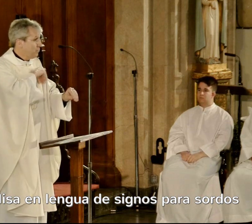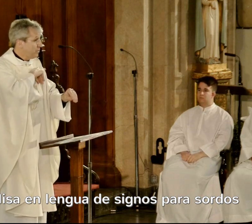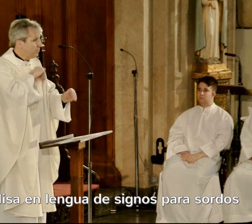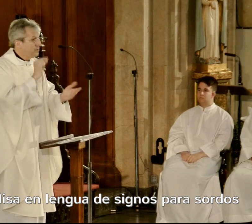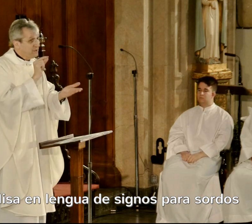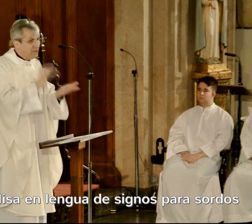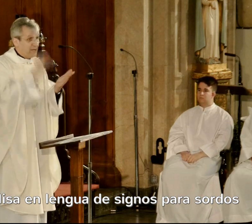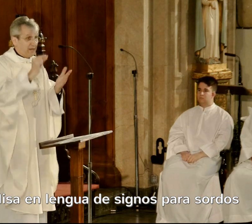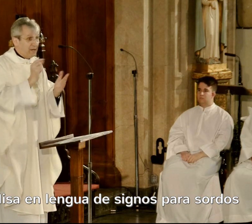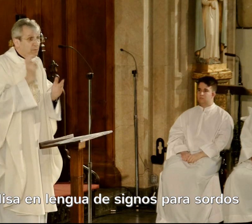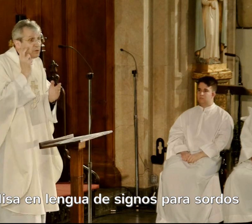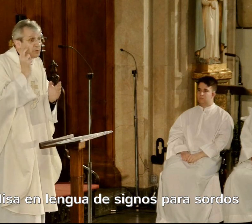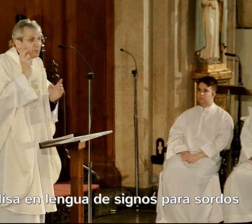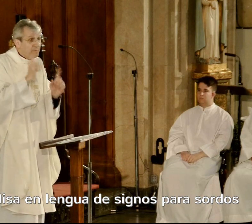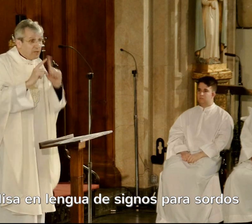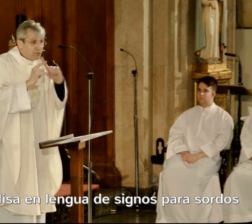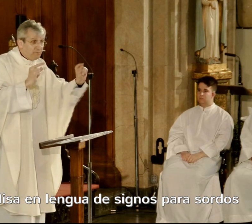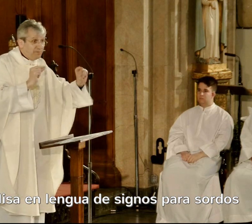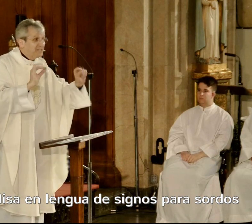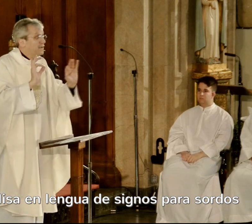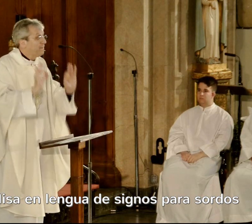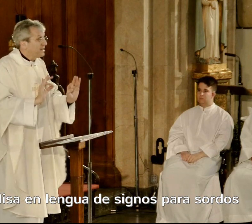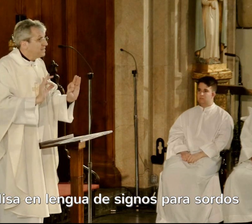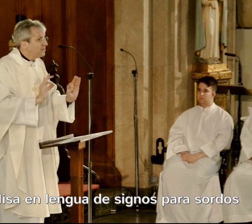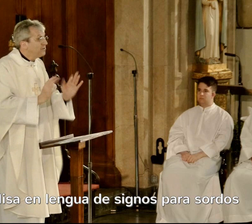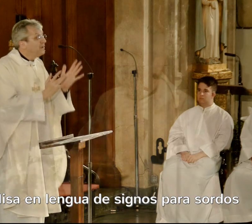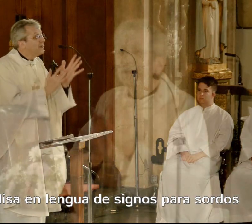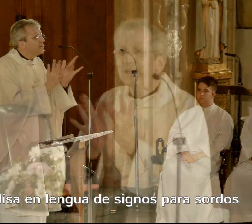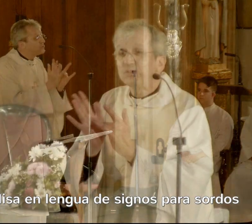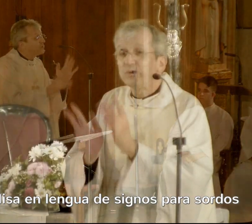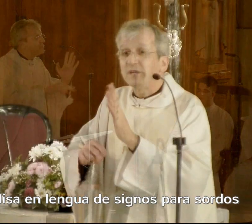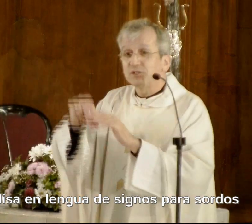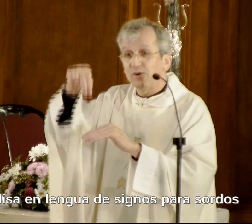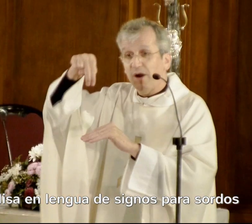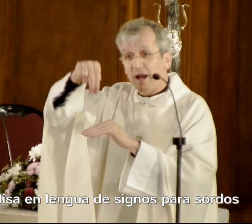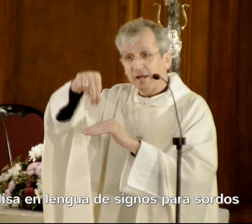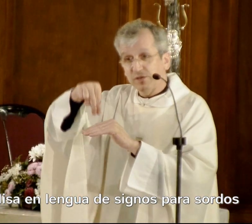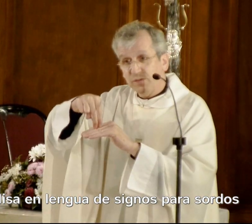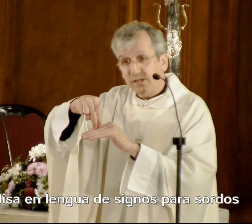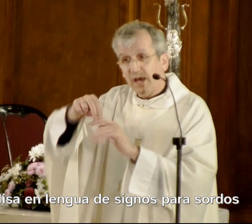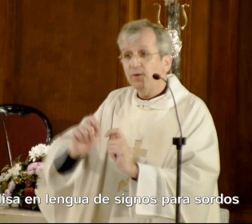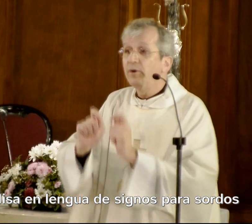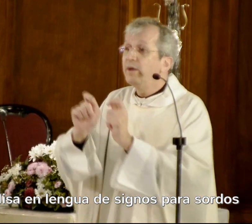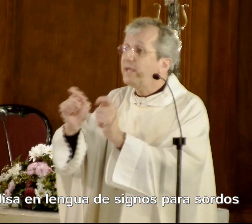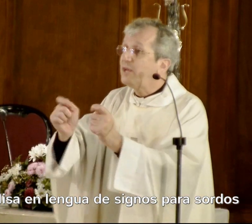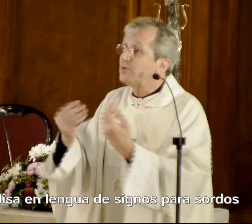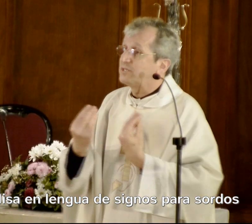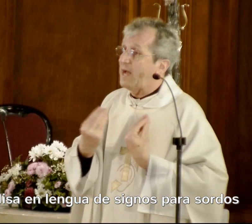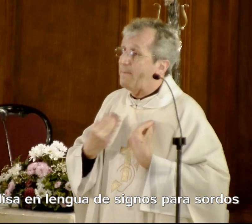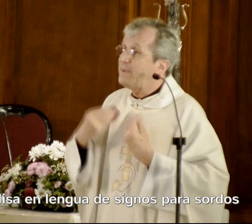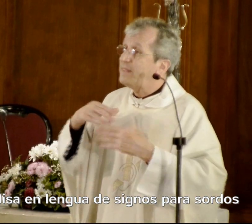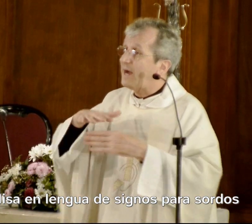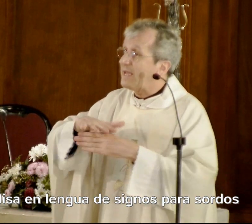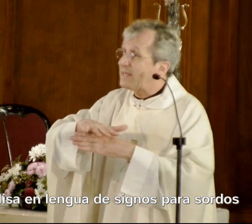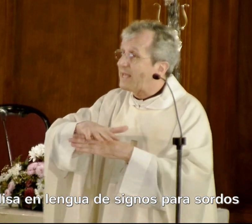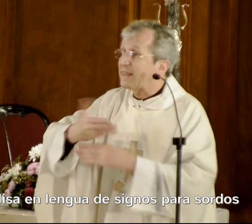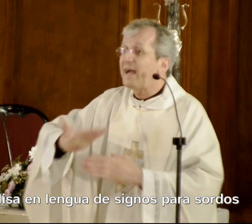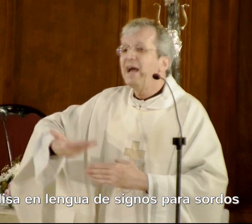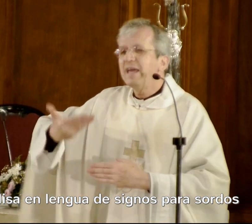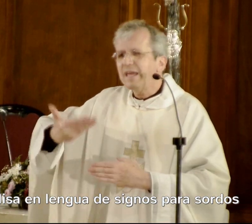murió y que en aquel momento por miedo desaparecieron, Jesucristo ha resucitado y nos da vida eterna, y